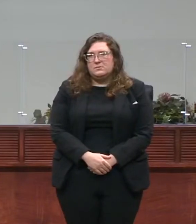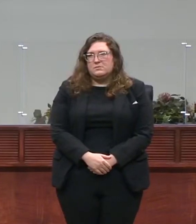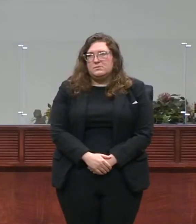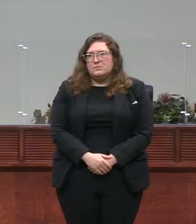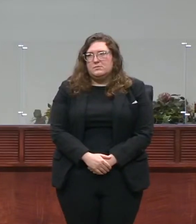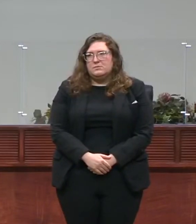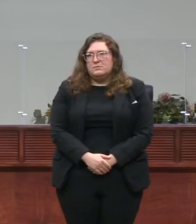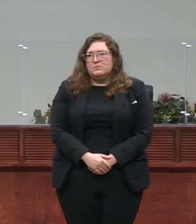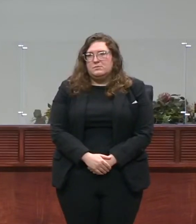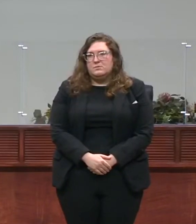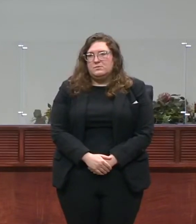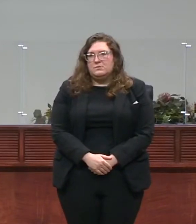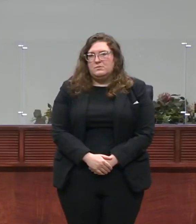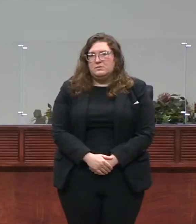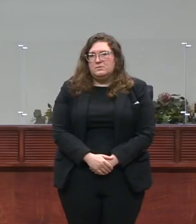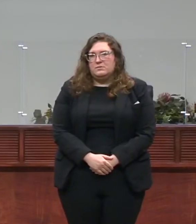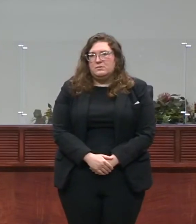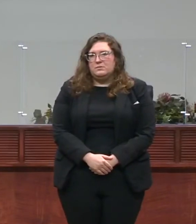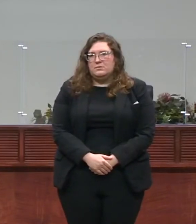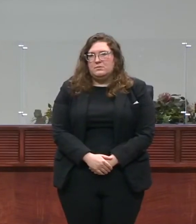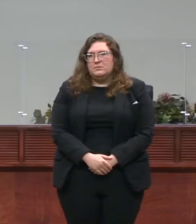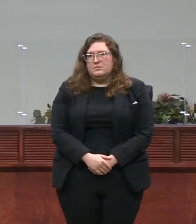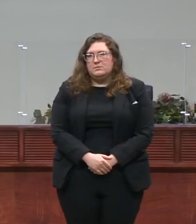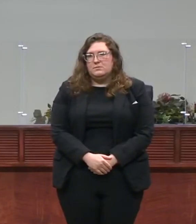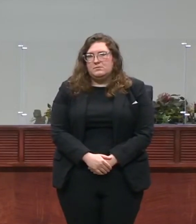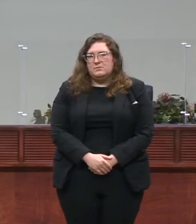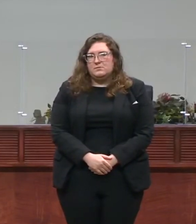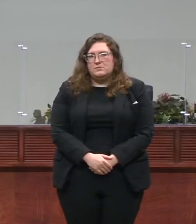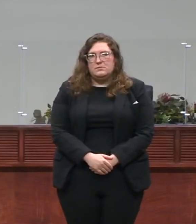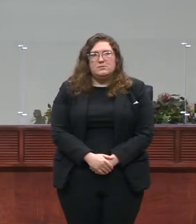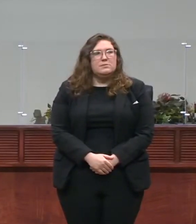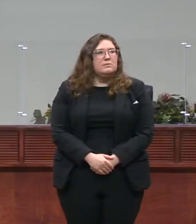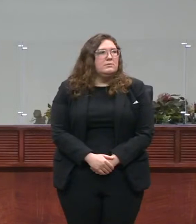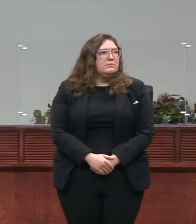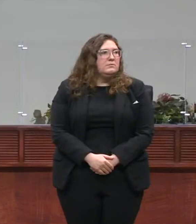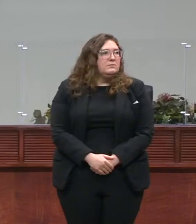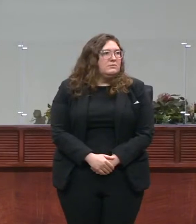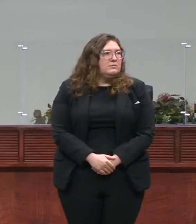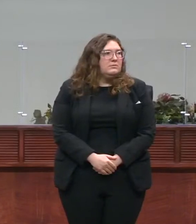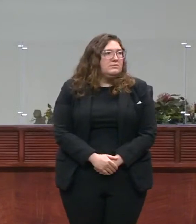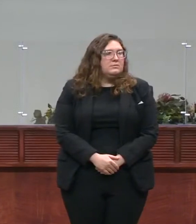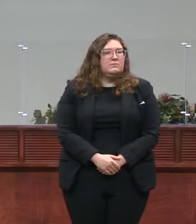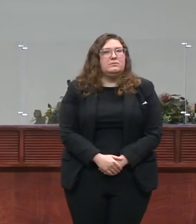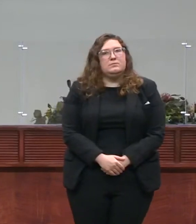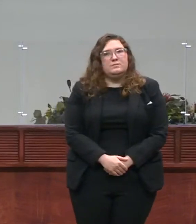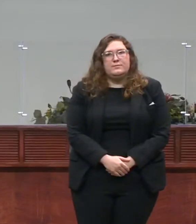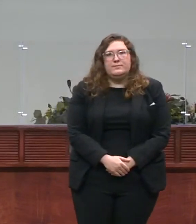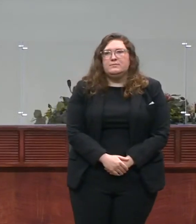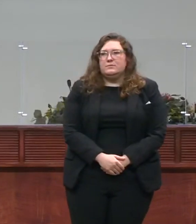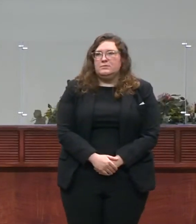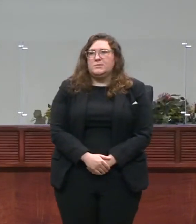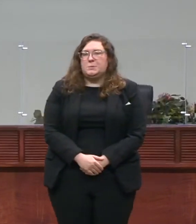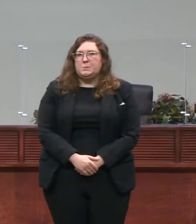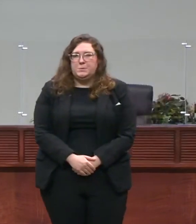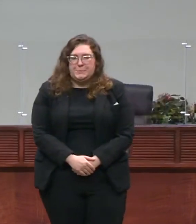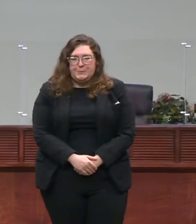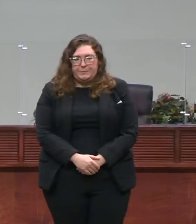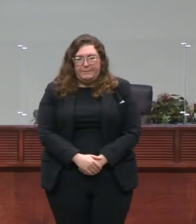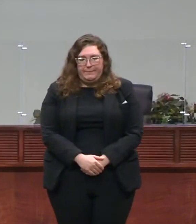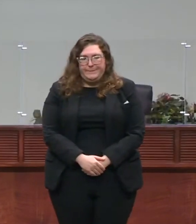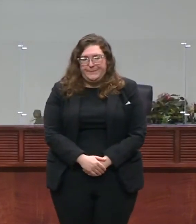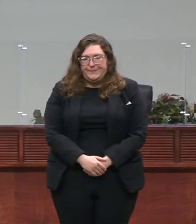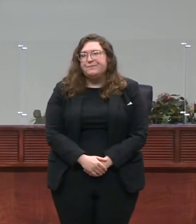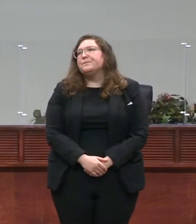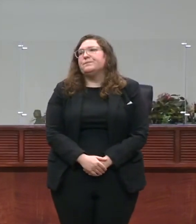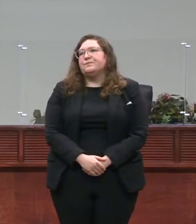viene. Hemos visto una limitación en la habilidad, pero ellos estaban diciendo hoy que ha disminuido el % de